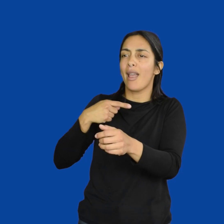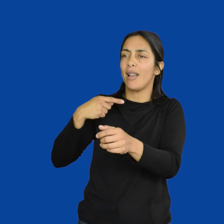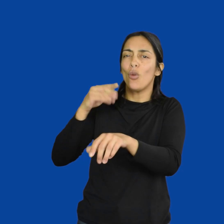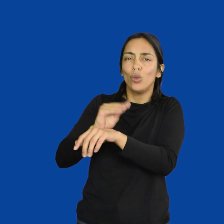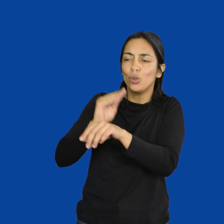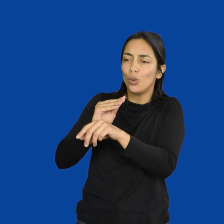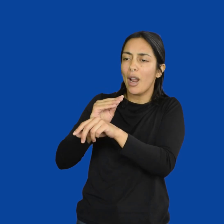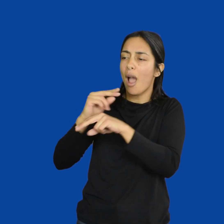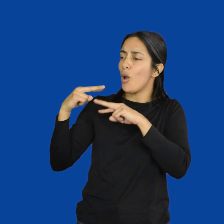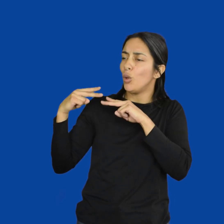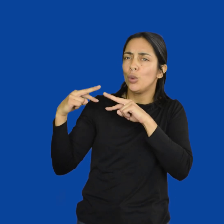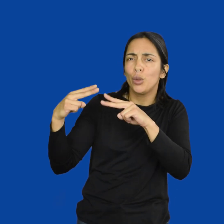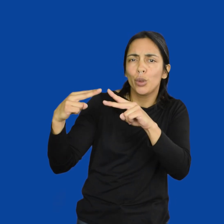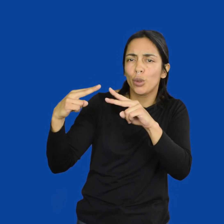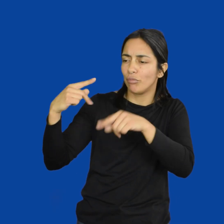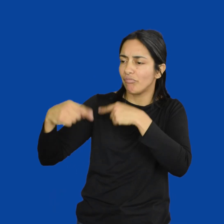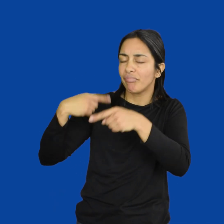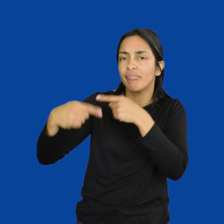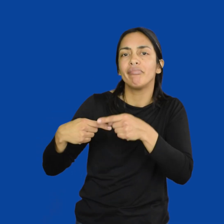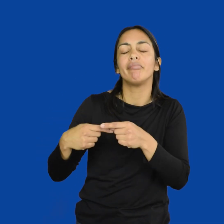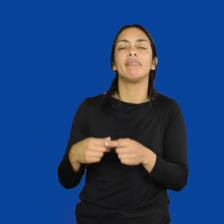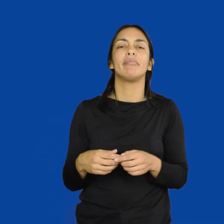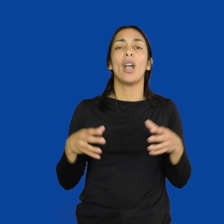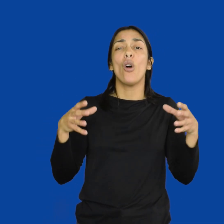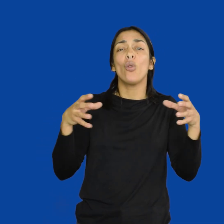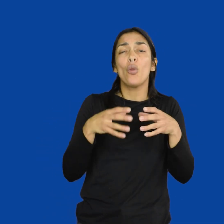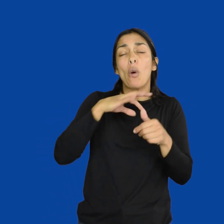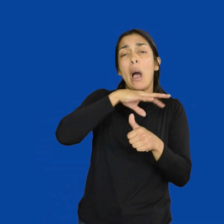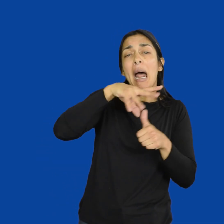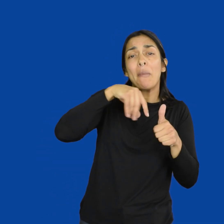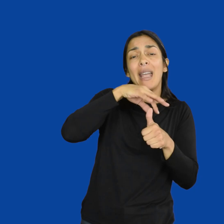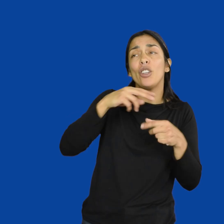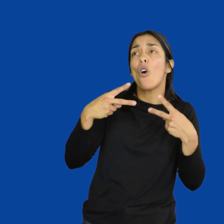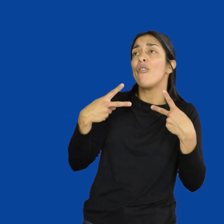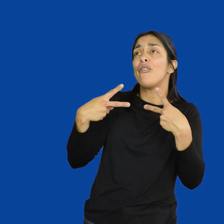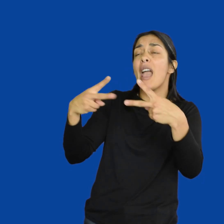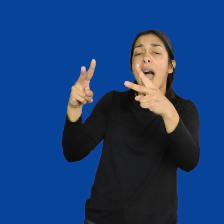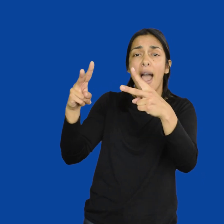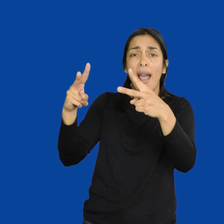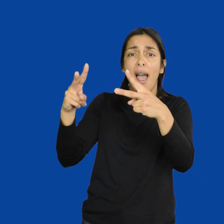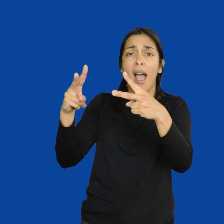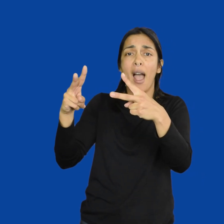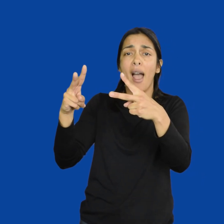costumbres. Para estos, viajar a otro continente no era sinónimo de renunciar a sus